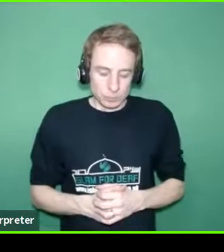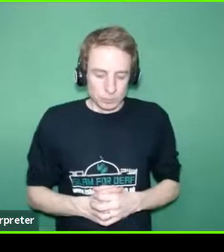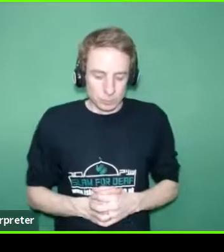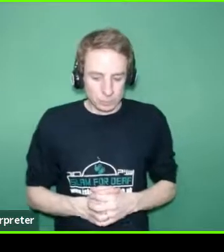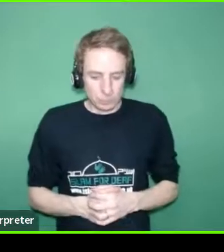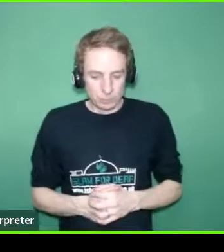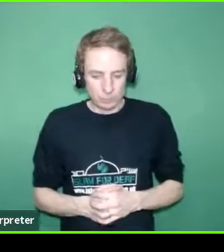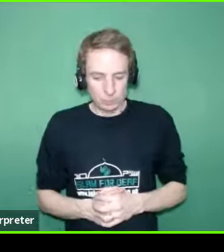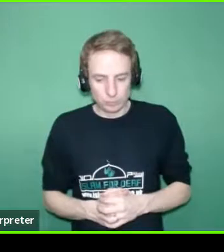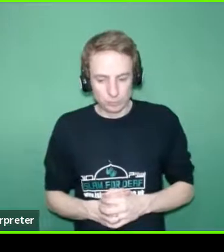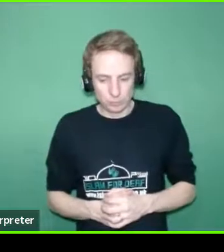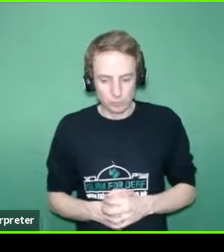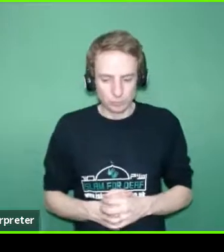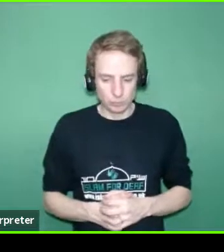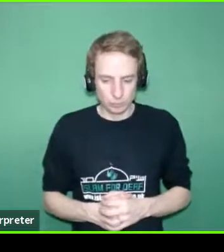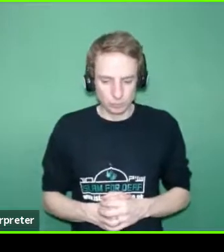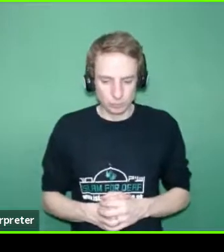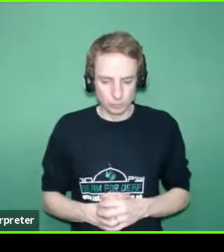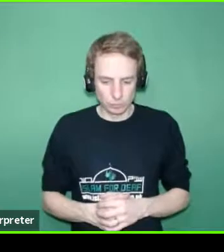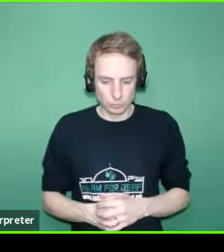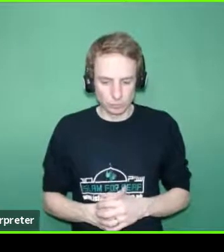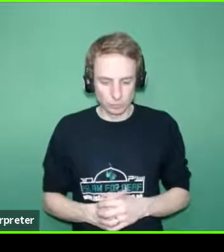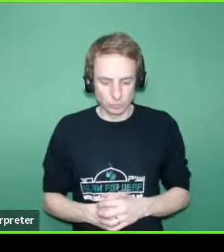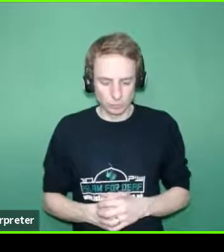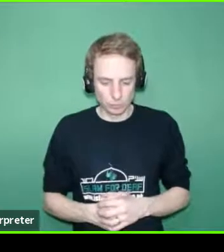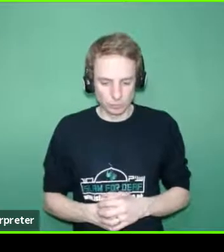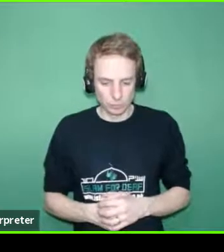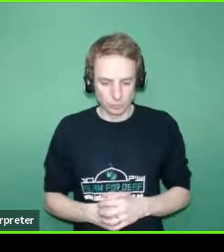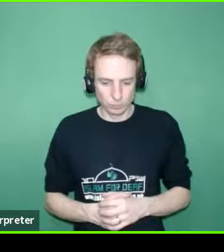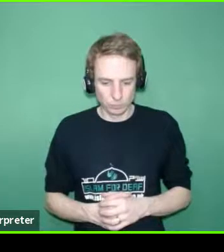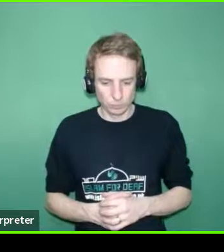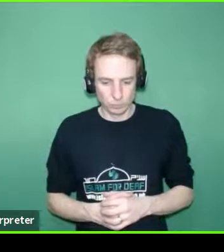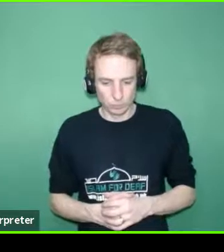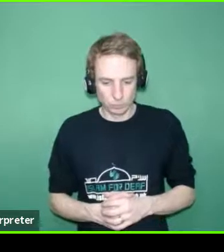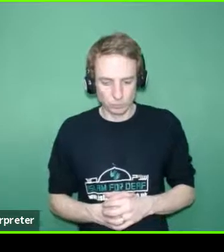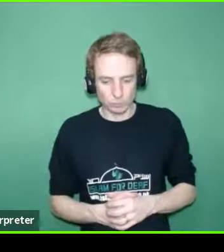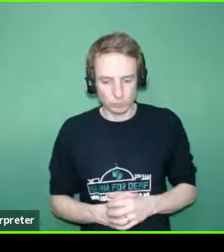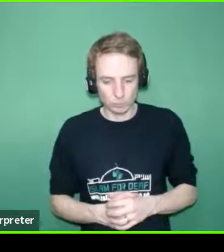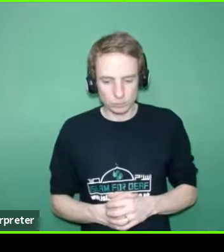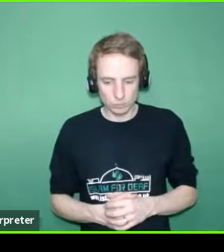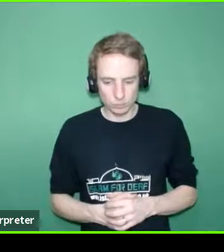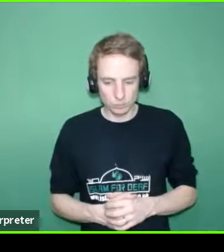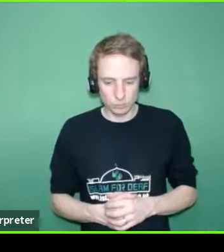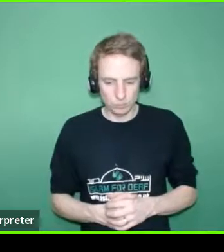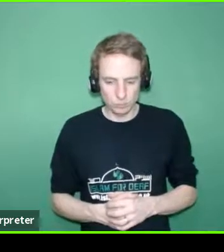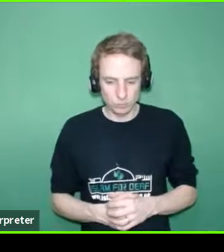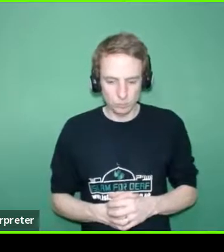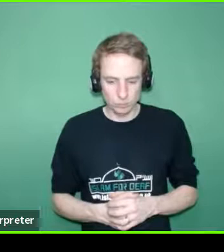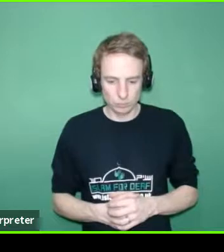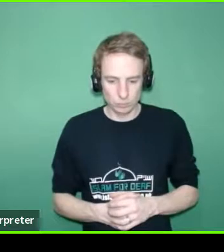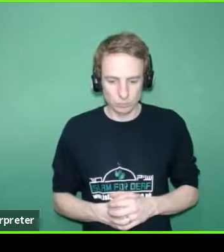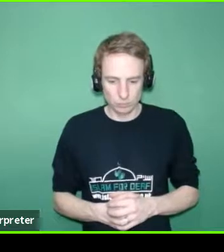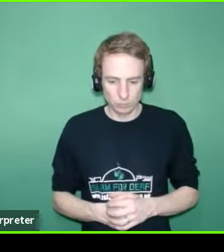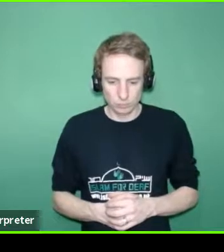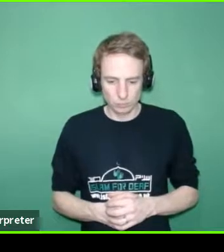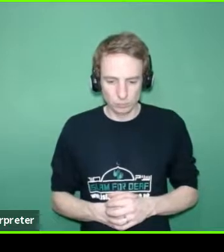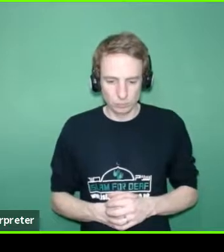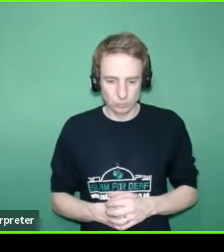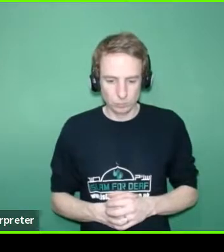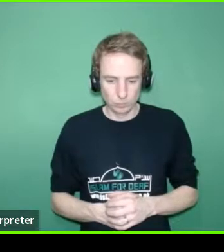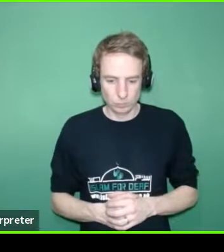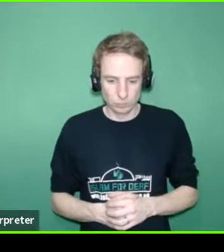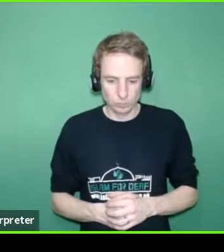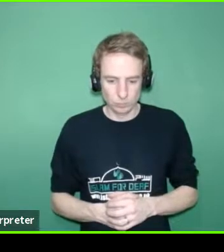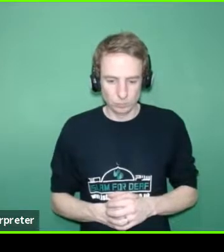ال4 أشهر ما هي، فقال: إن الزمان قد استدار كهيئته